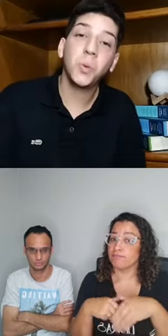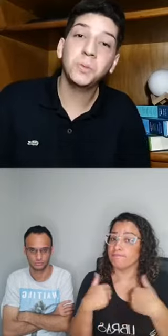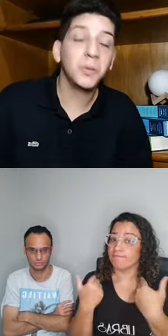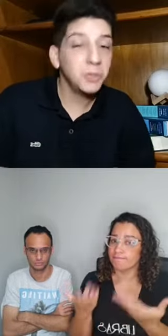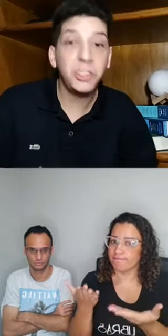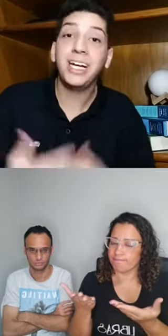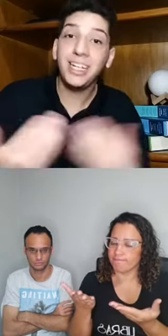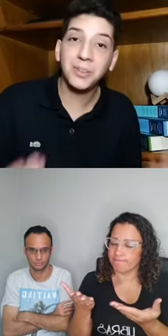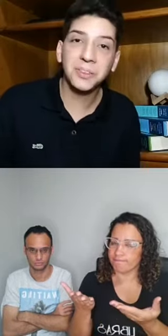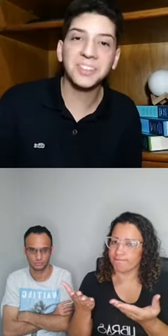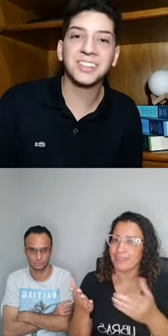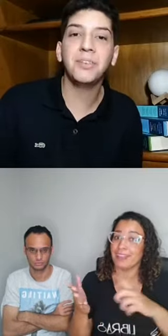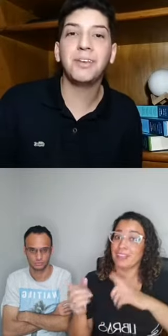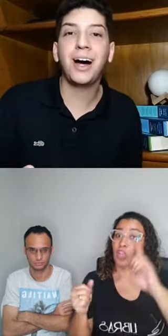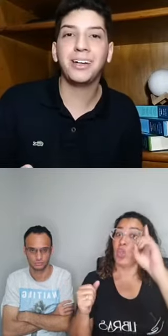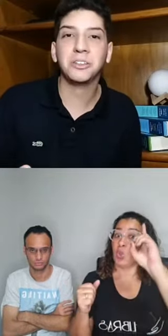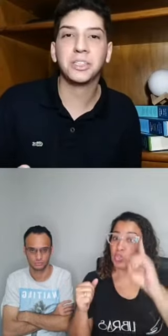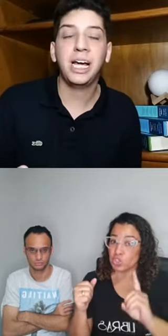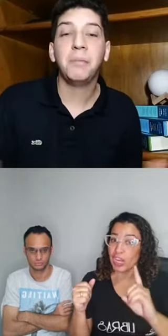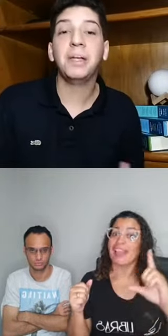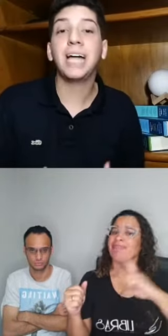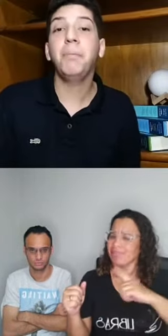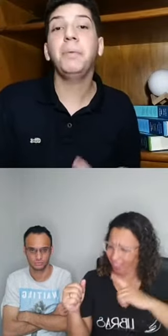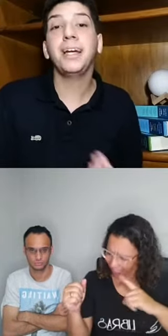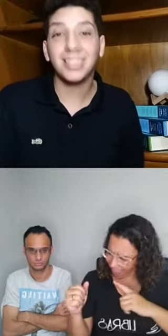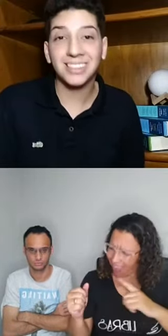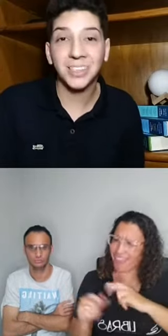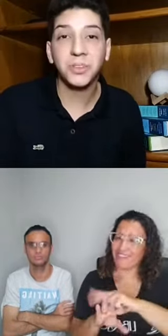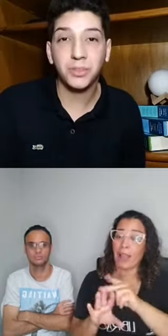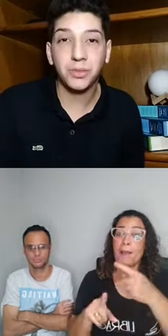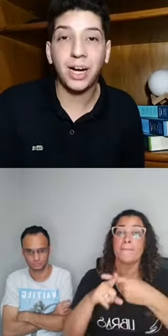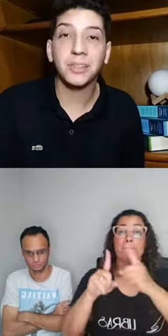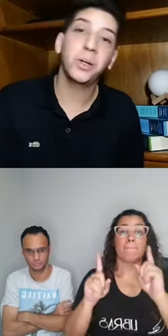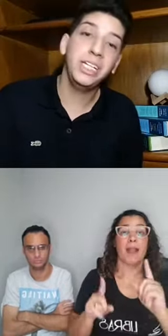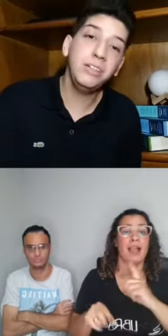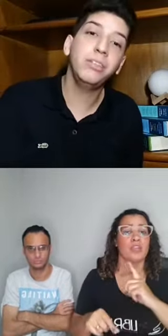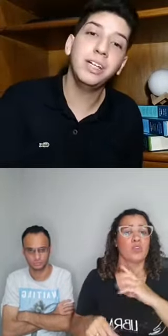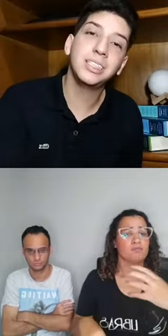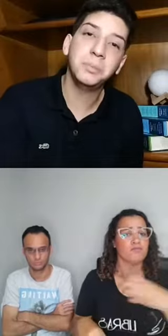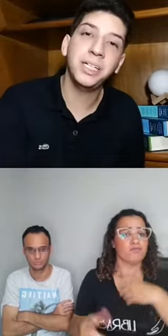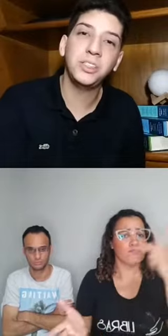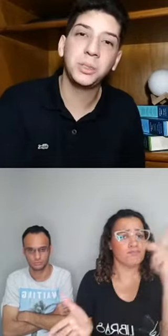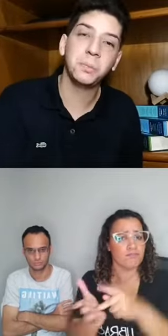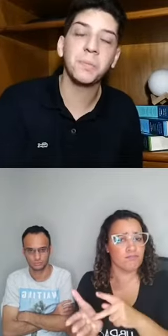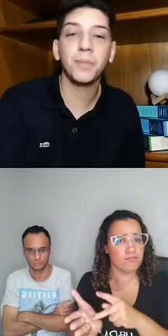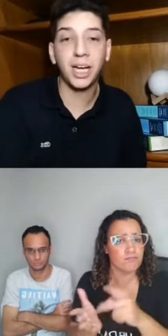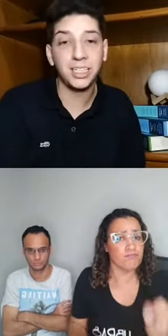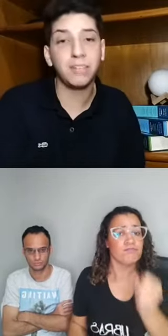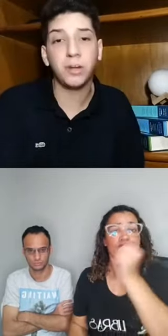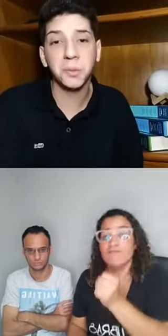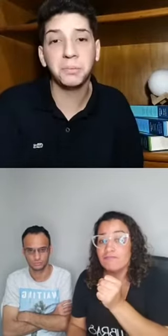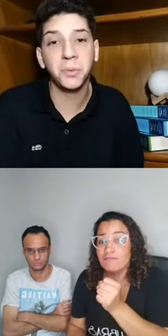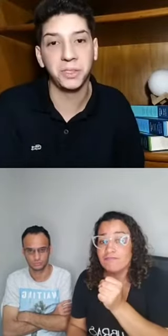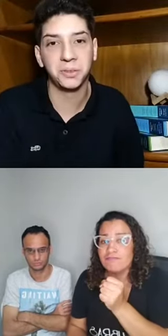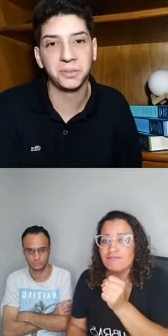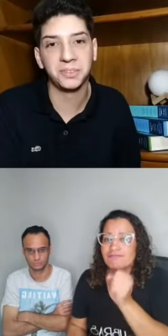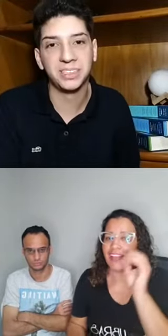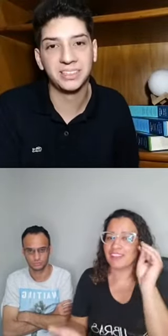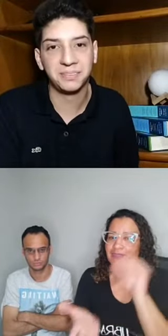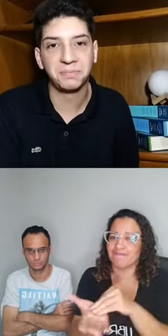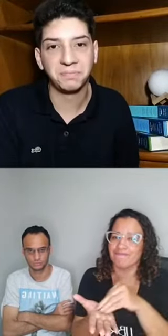são os direitos são vários, mas a aplicação de fato, infelizmente, ainda falta